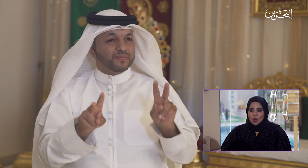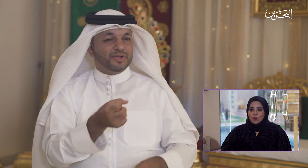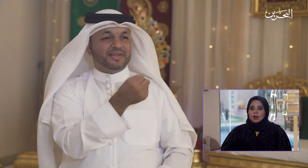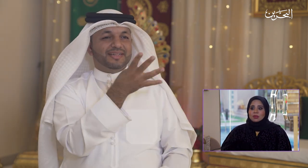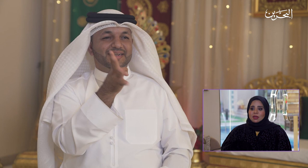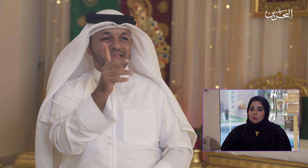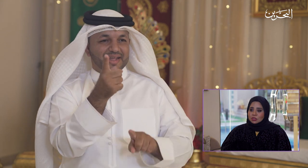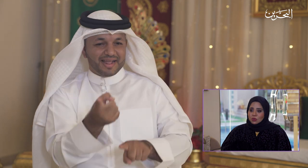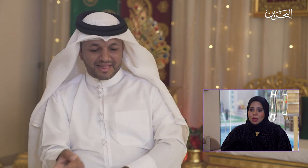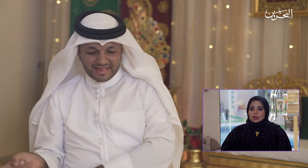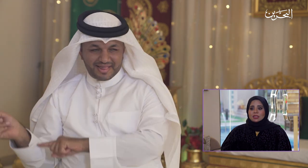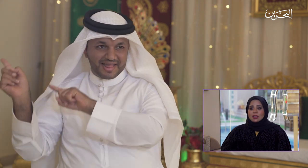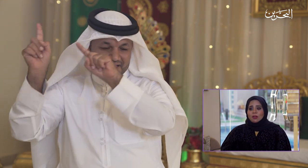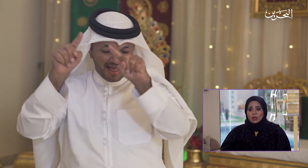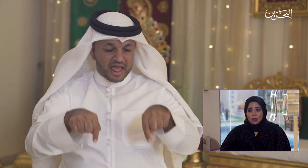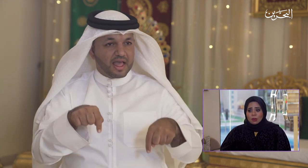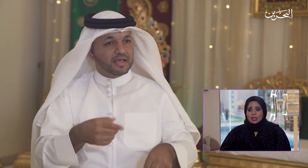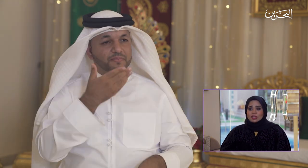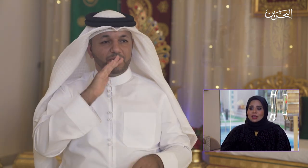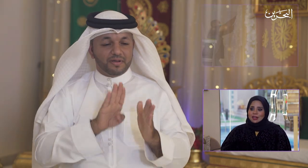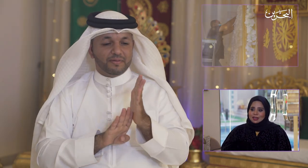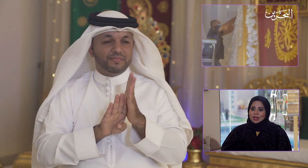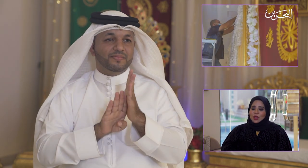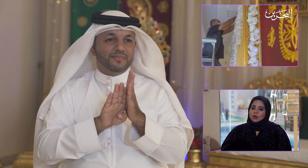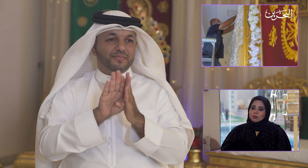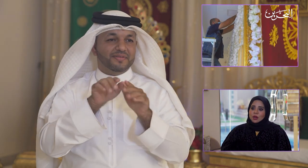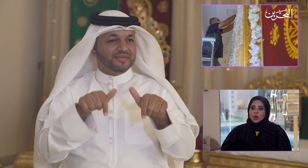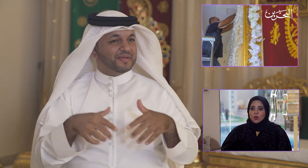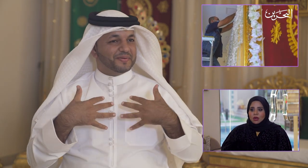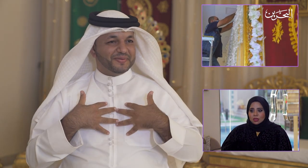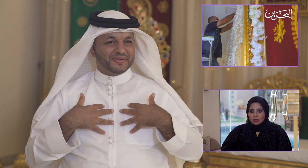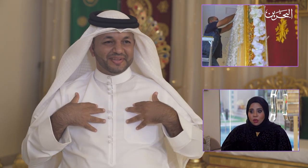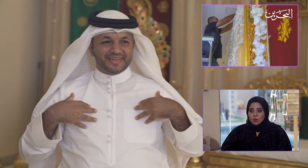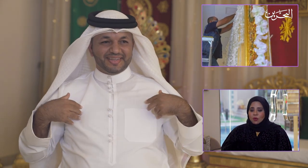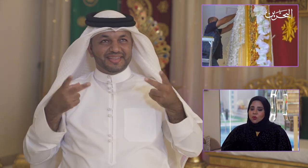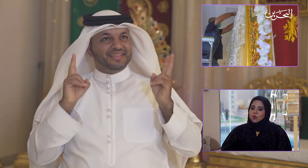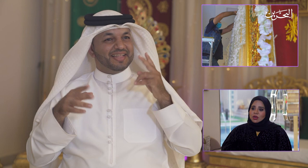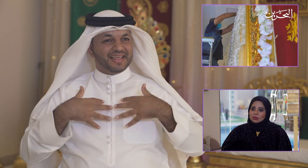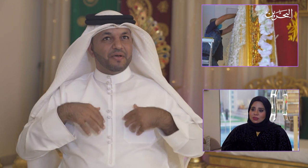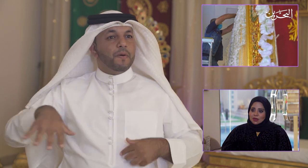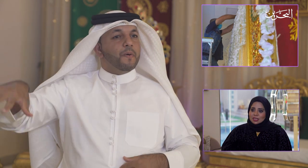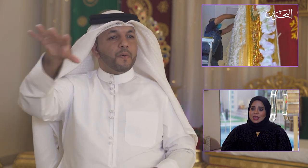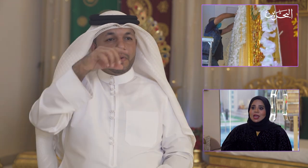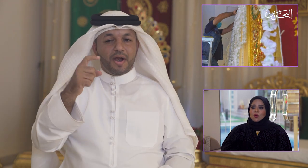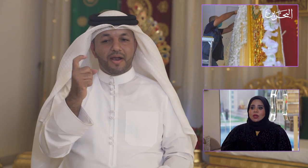هو بدأ مشروعه من سنة 2014 إلى الحين، والحمد لله وهو قاعد يتطور وهو وايد مستانس،